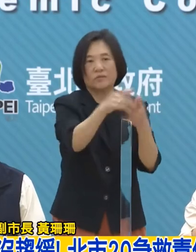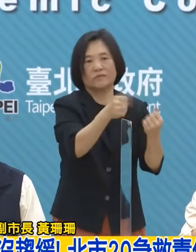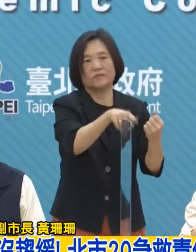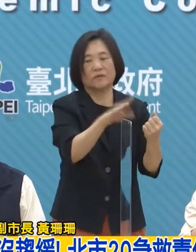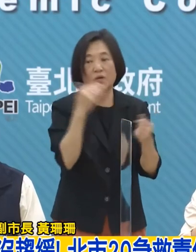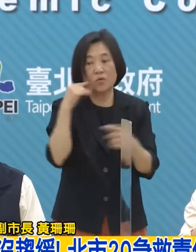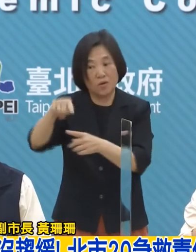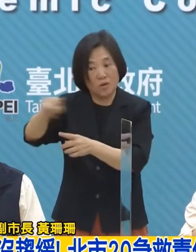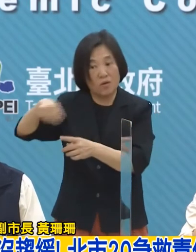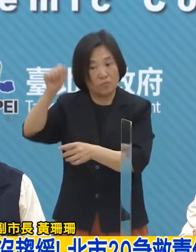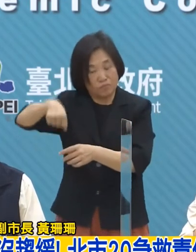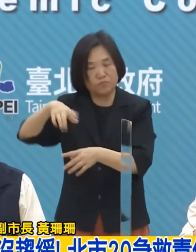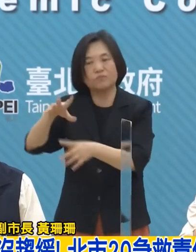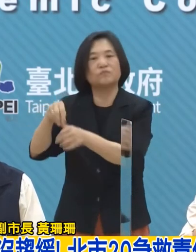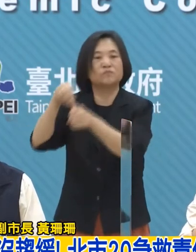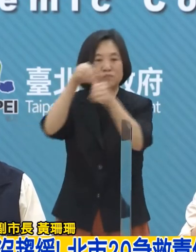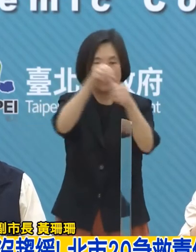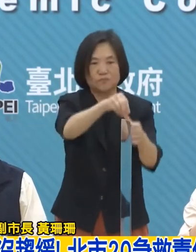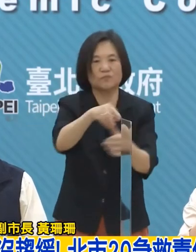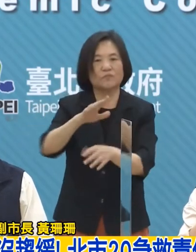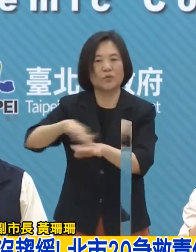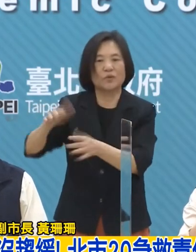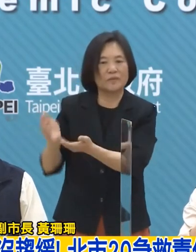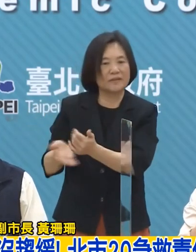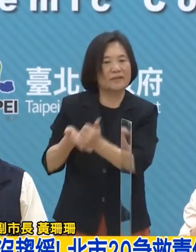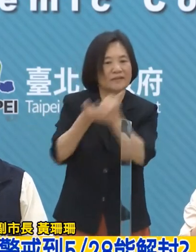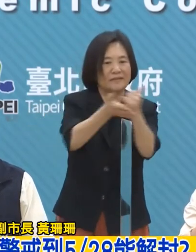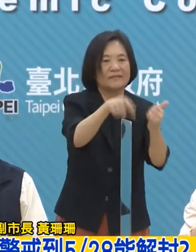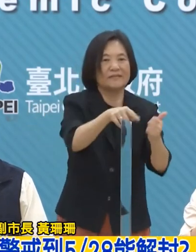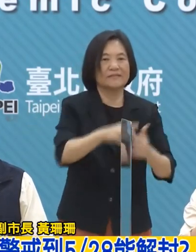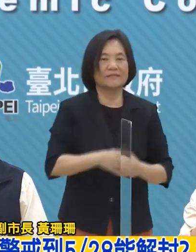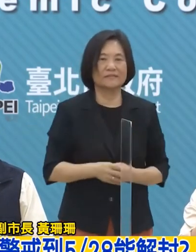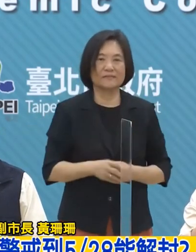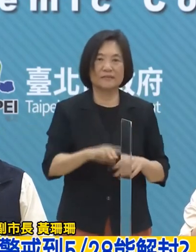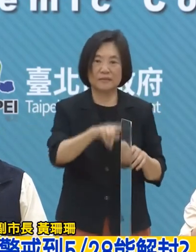果他愿意的话，我们就会外送到其他的县市，但是大部分我们还是留。